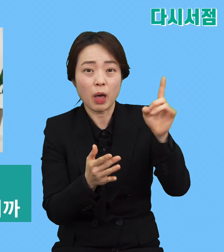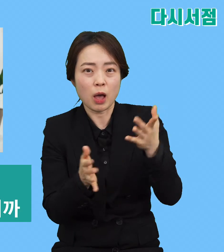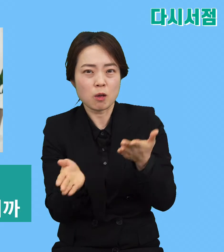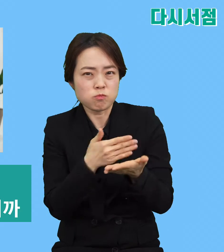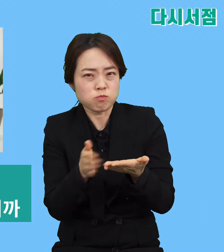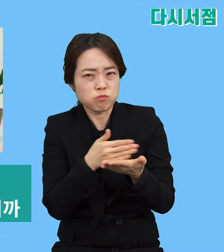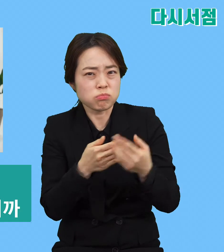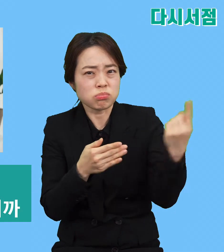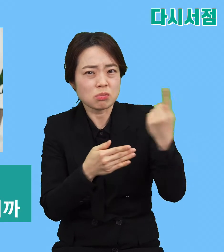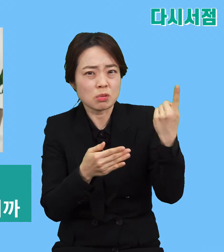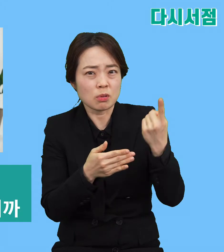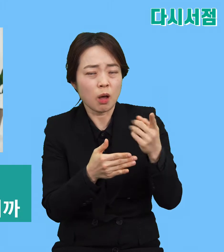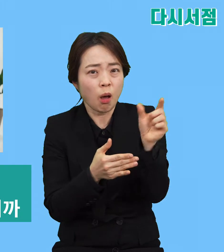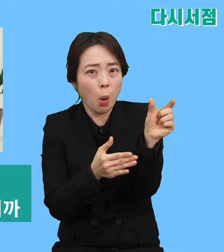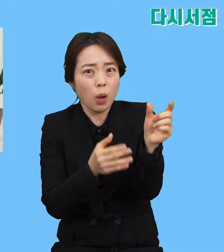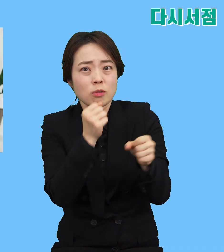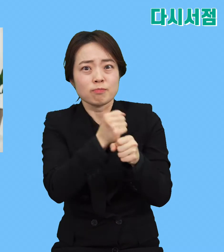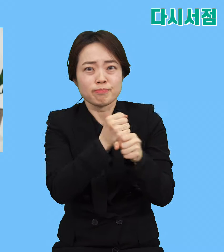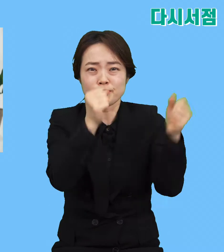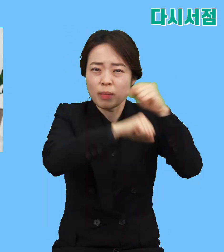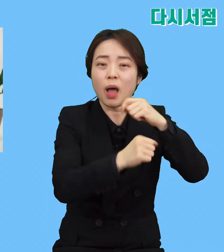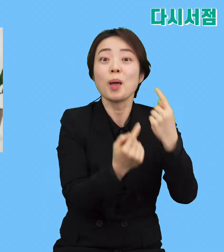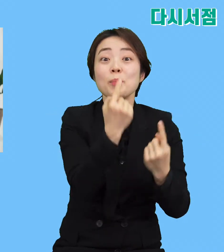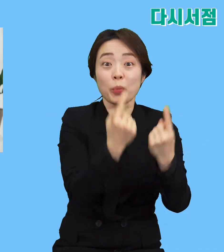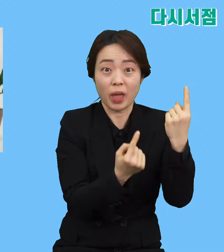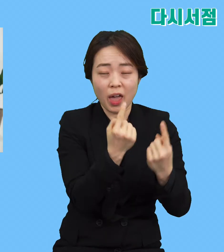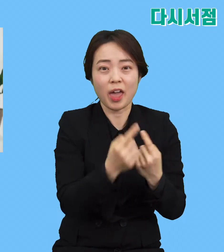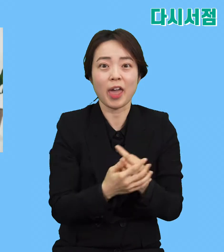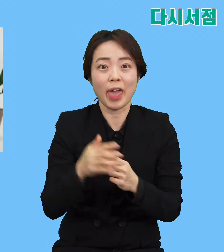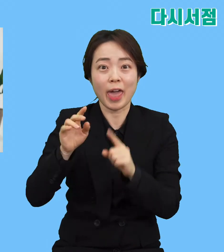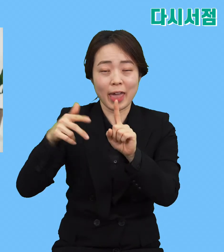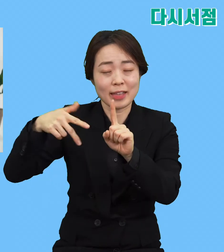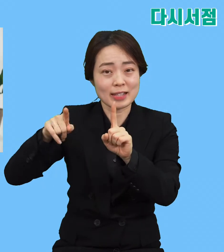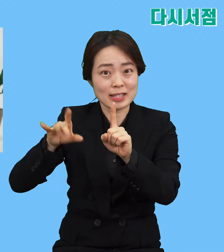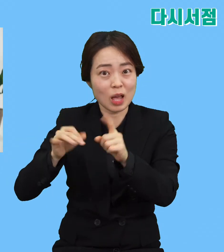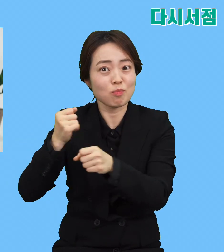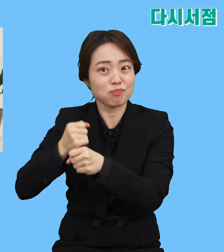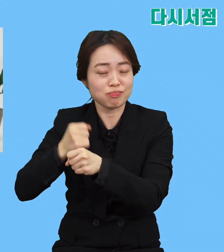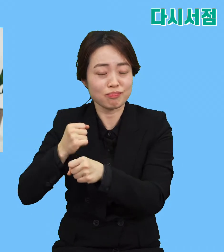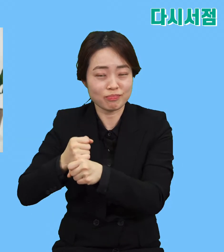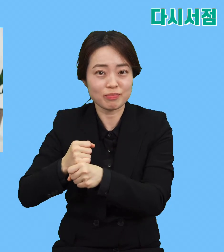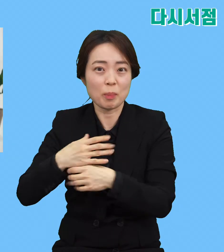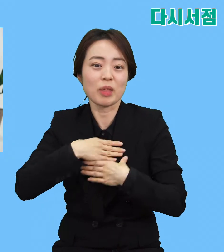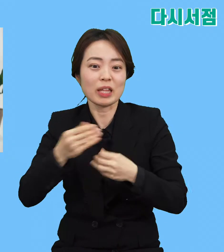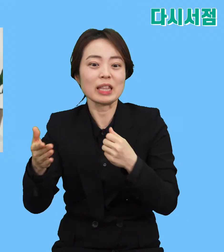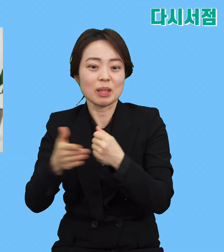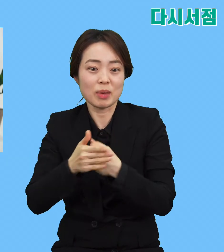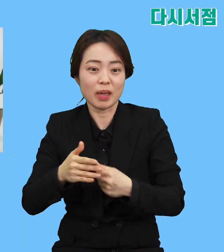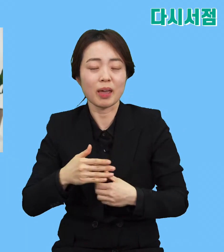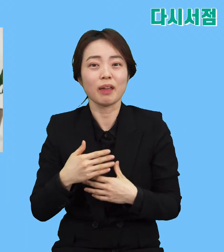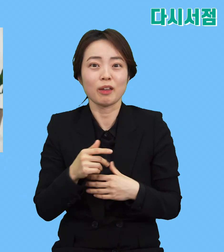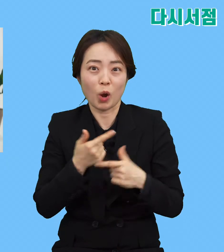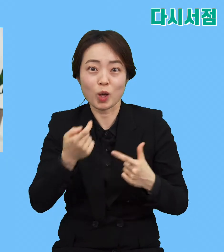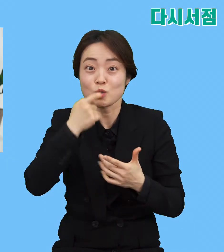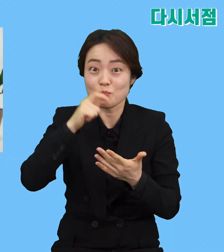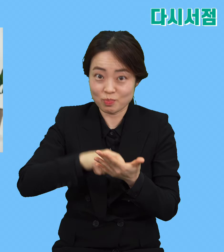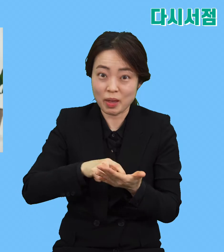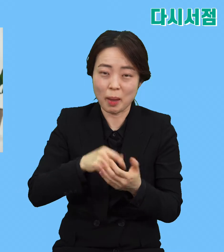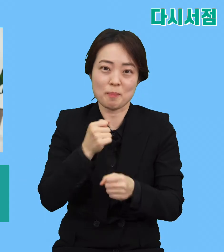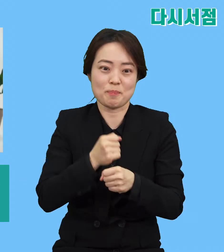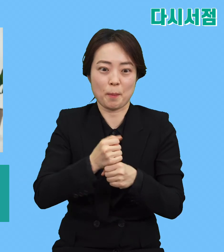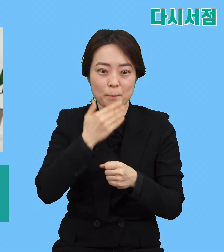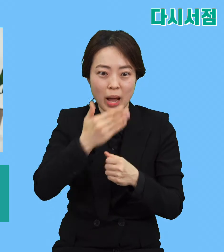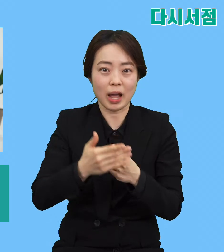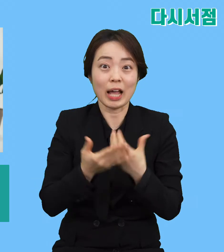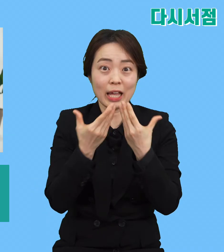계속 망하는 그런 게 아니니까 되게 가볍게 실험하고 가볍게 바꿀 수 있었던 것